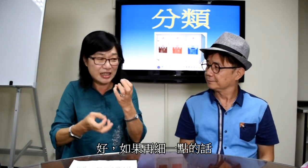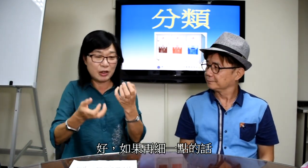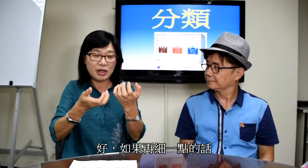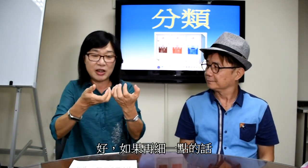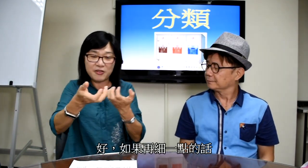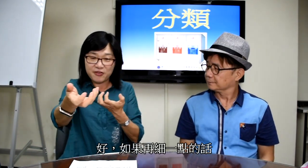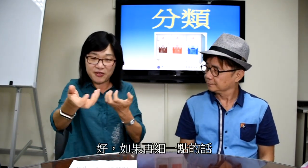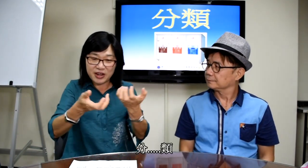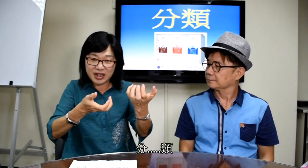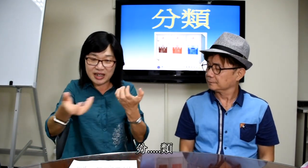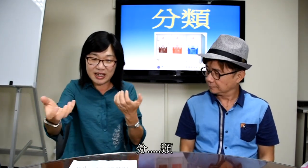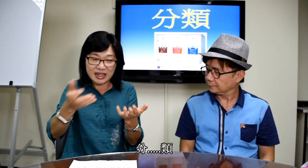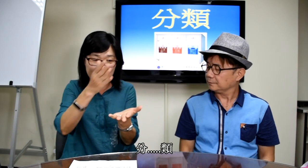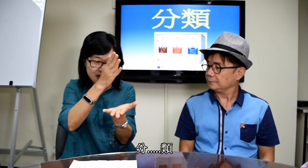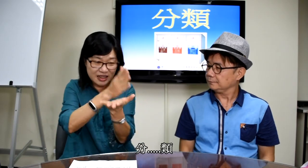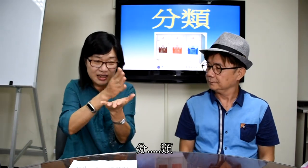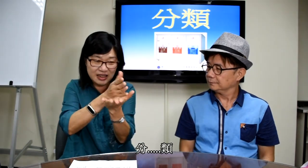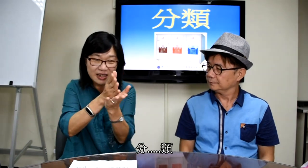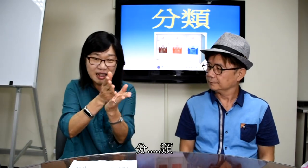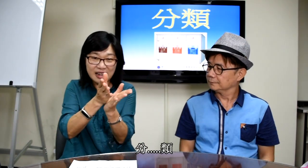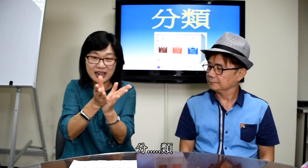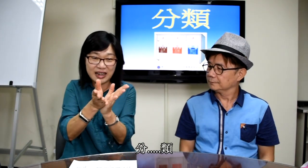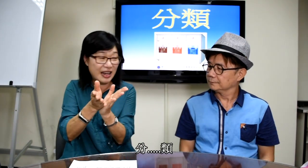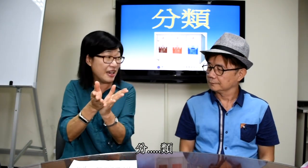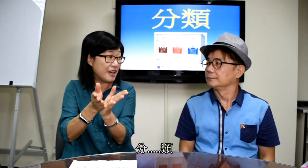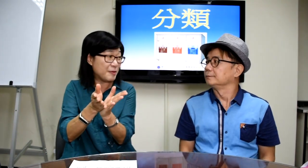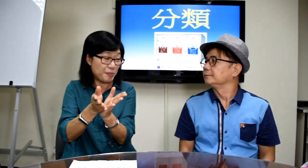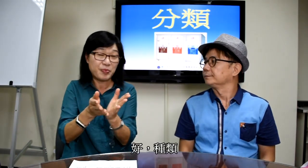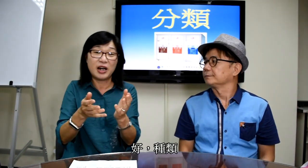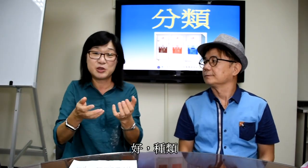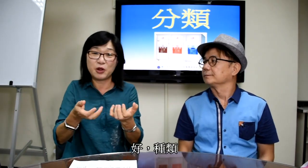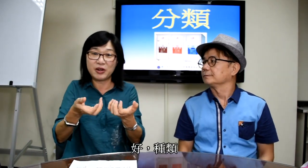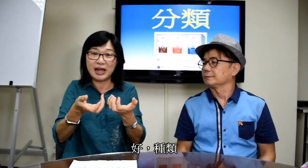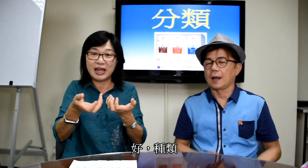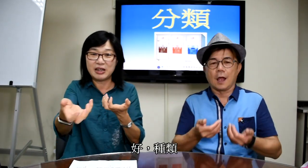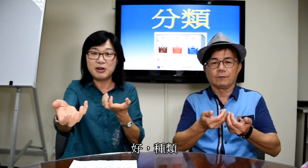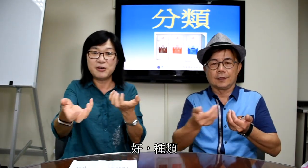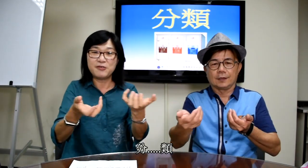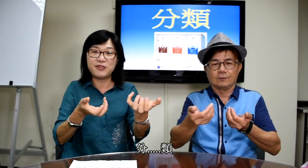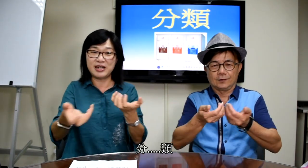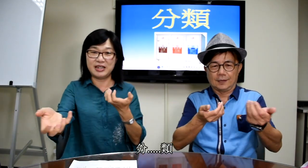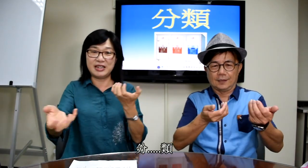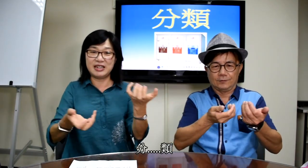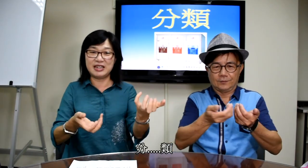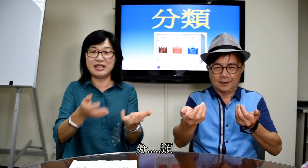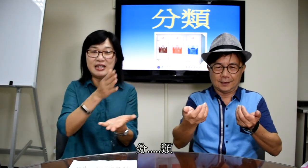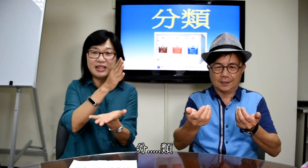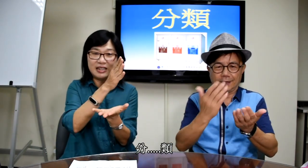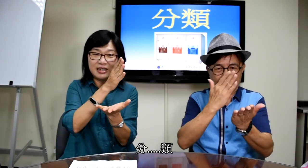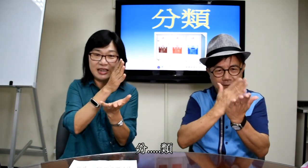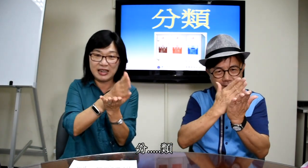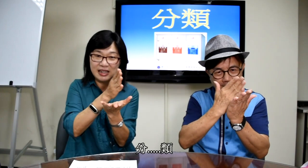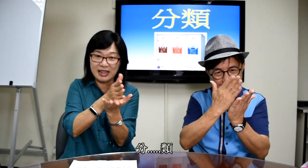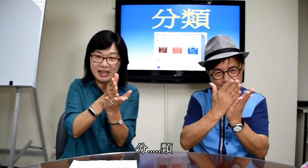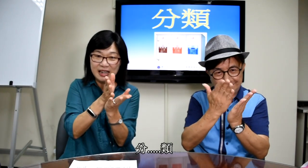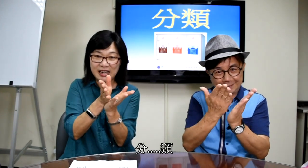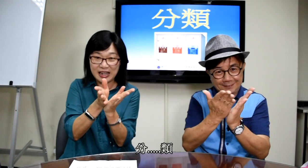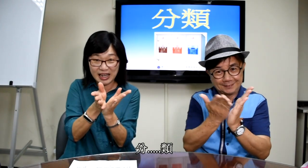点的话，分类，好，种类。分类。